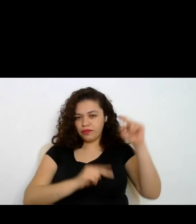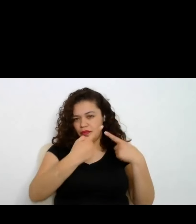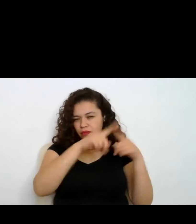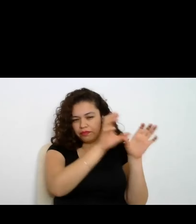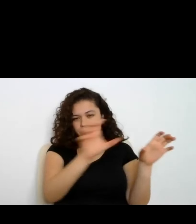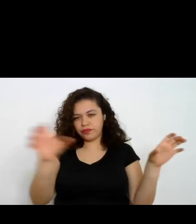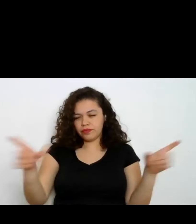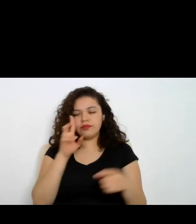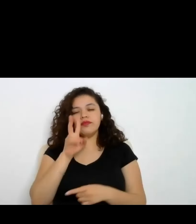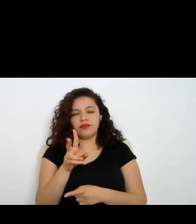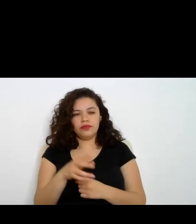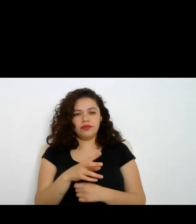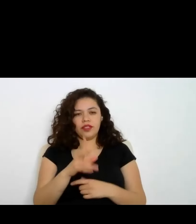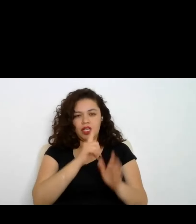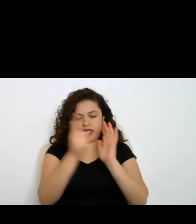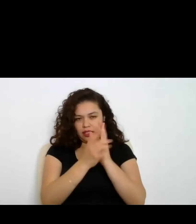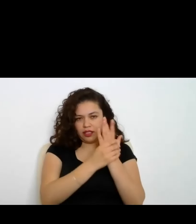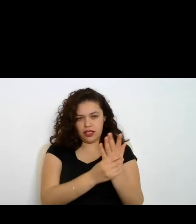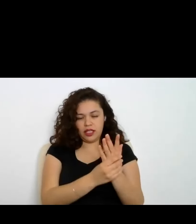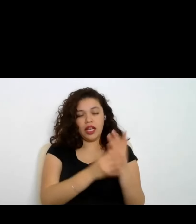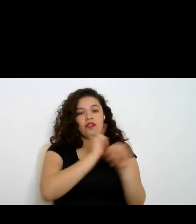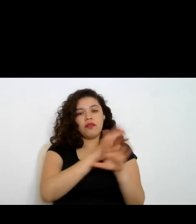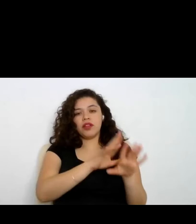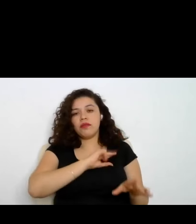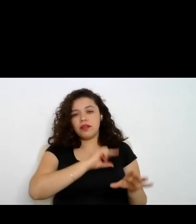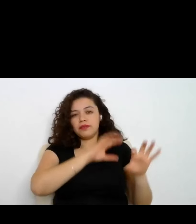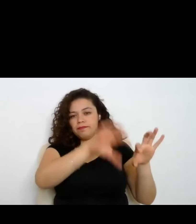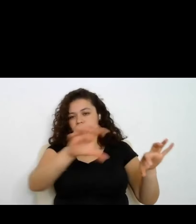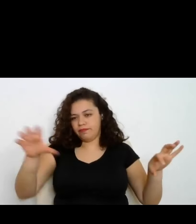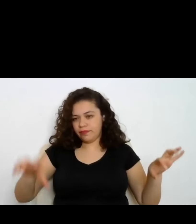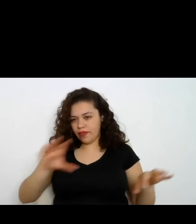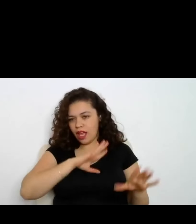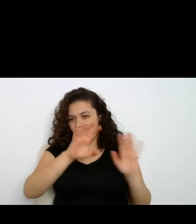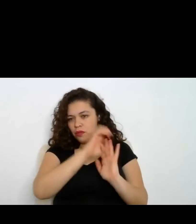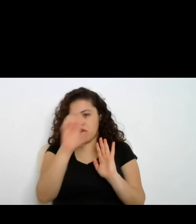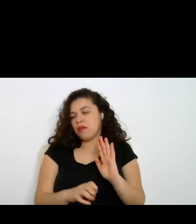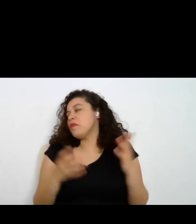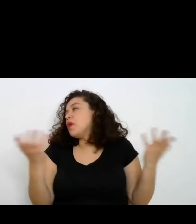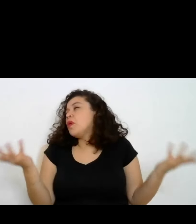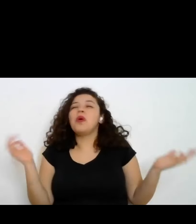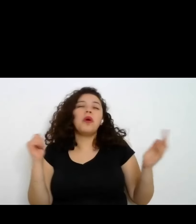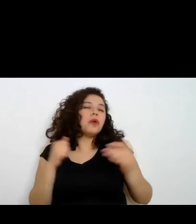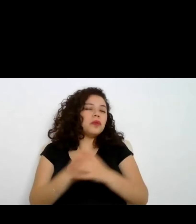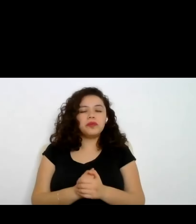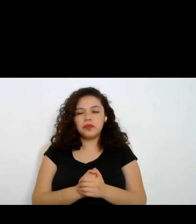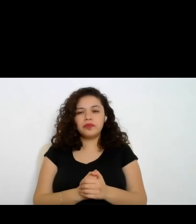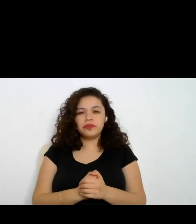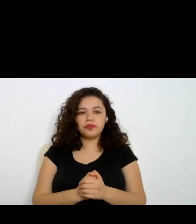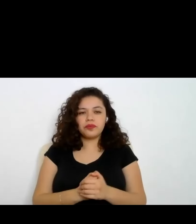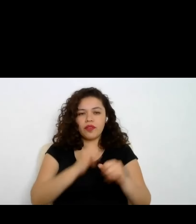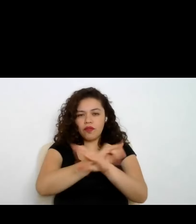que marca la ley. Y entre estos datos personales tenemos, por ejemplo, datos patrimoniales, que los